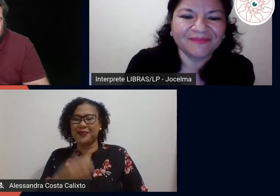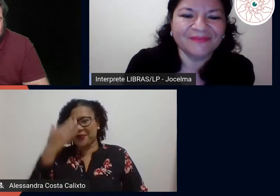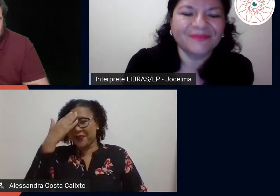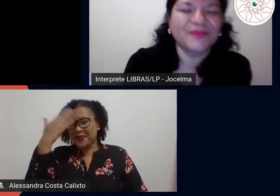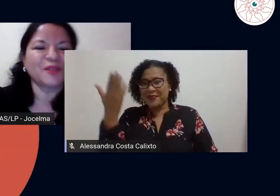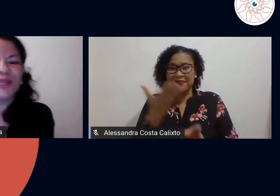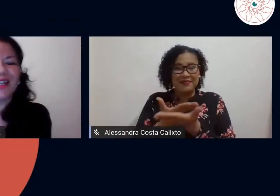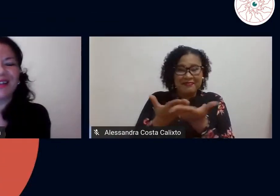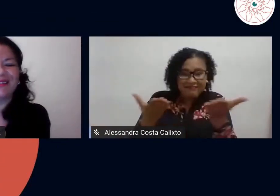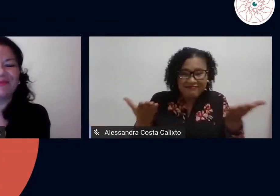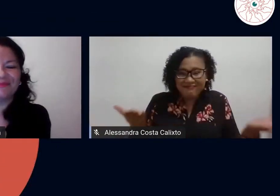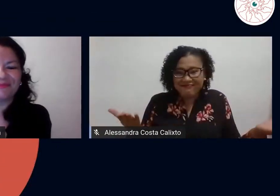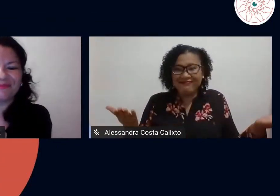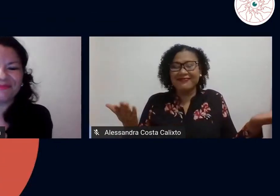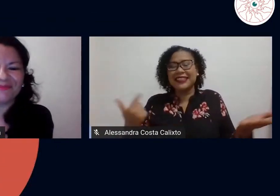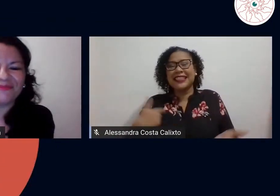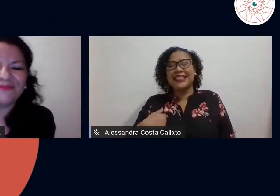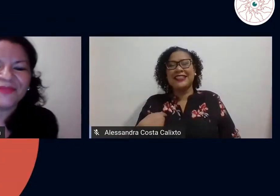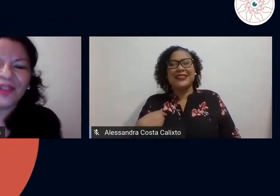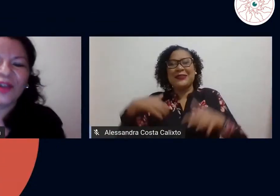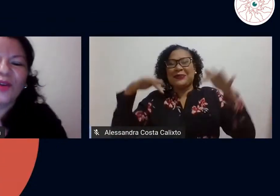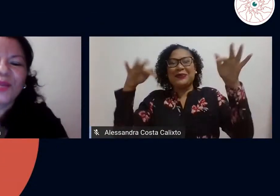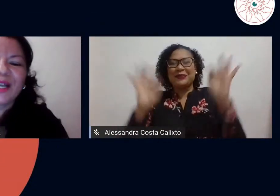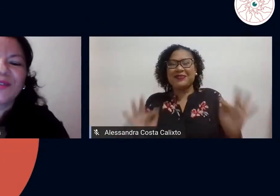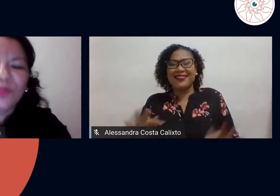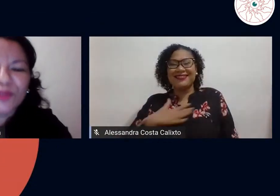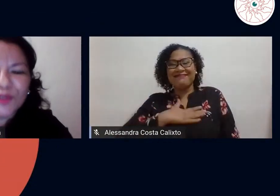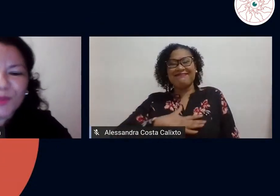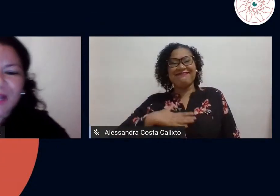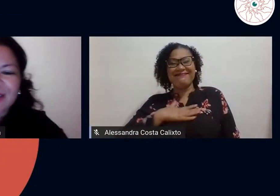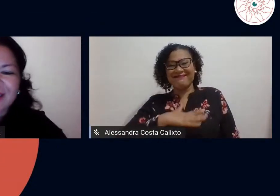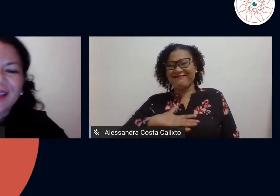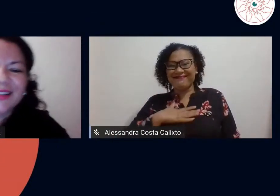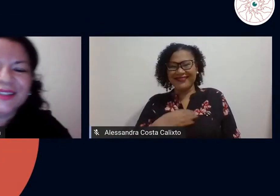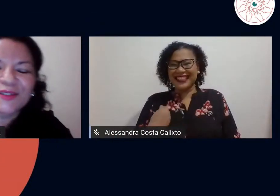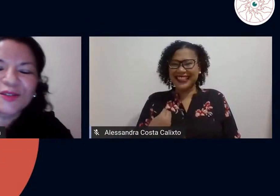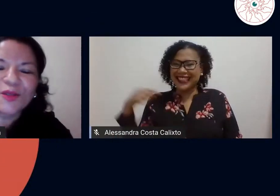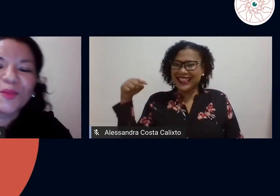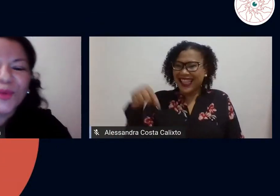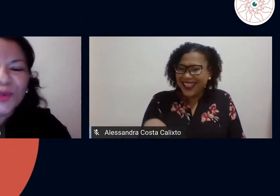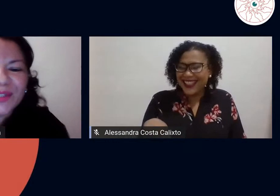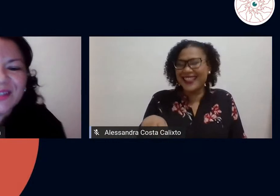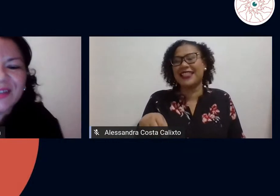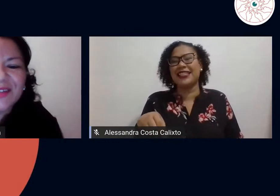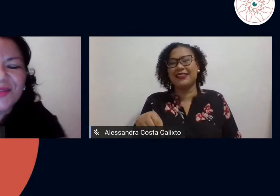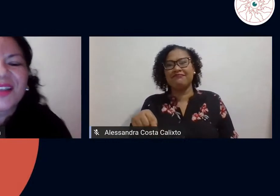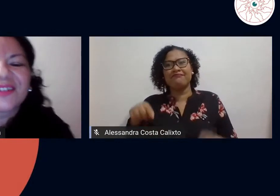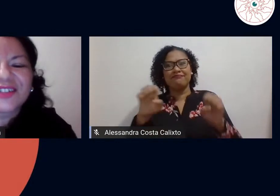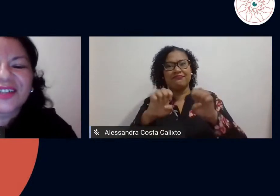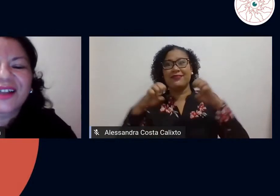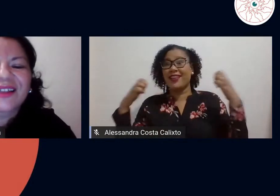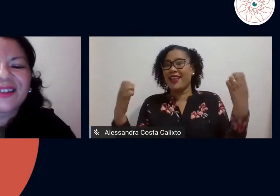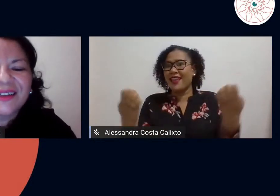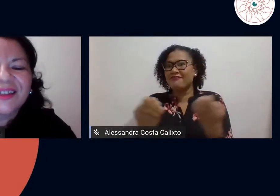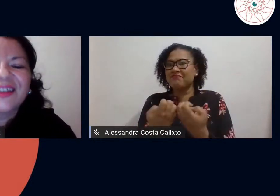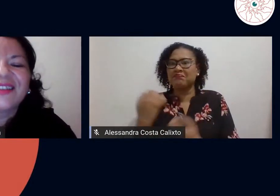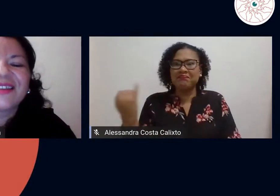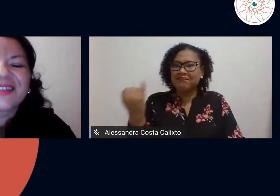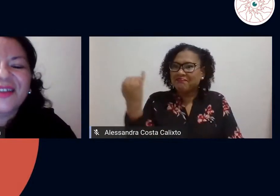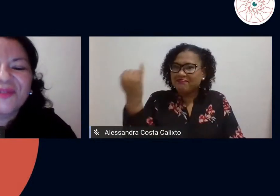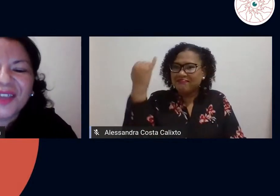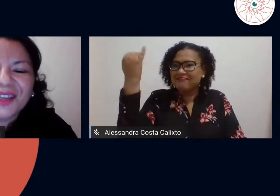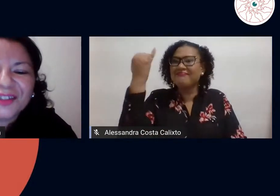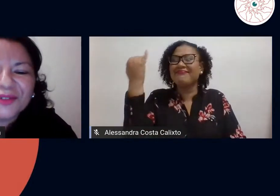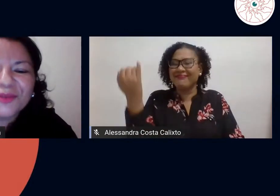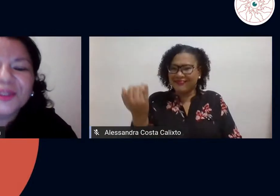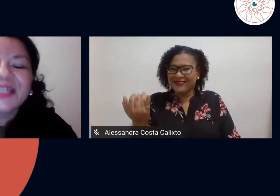apresentação. Muito obrigada. Obrigado a todos os presentes. Eu estou muito satisfeita de estar aqui